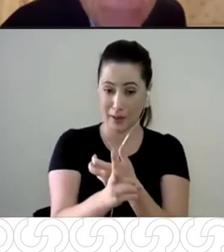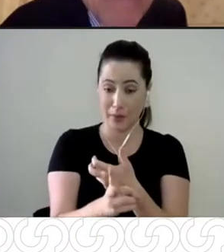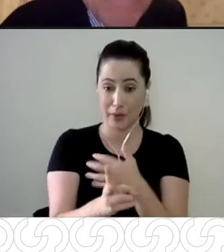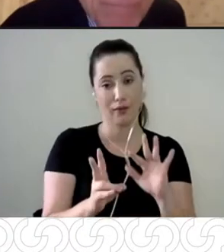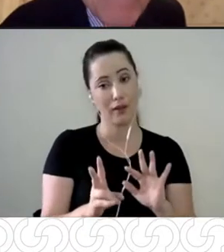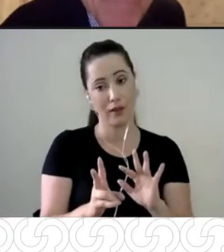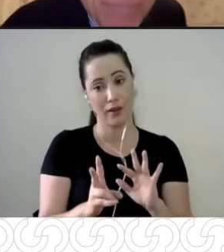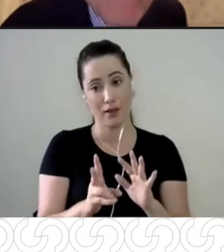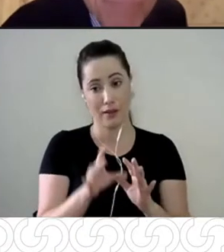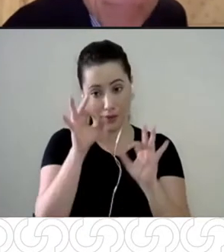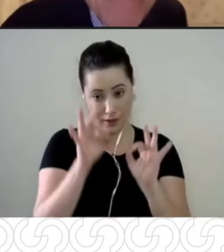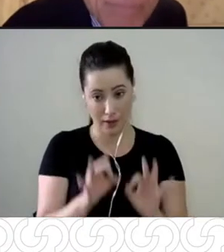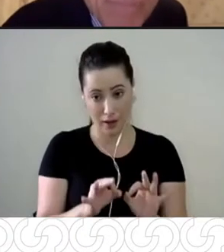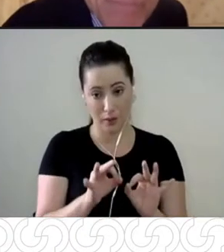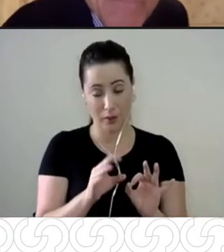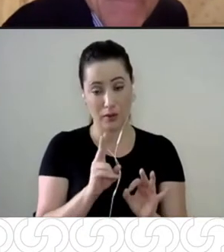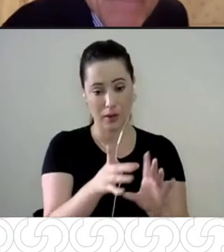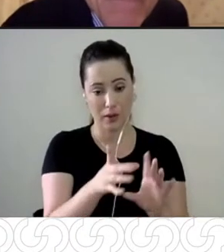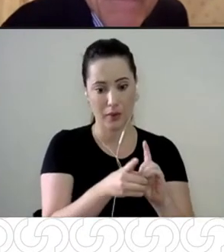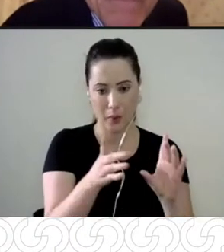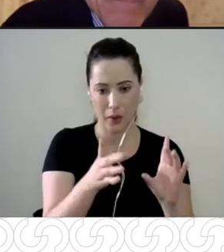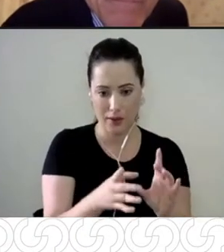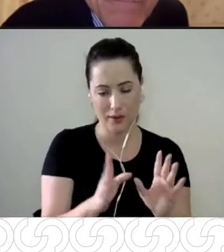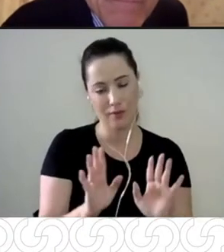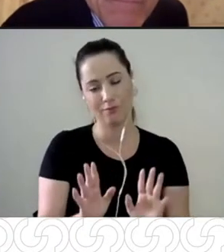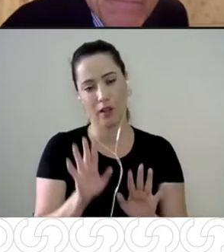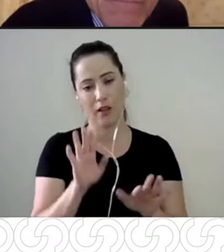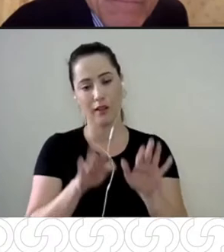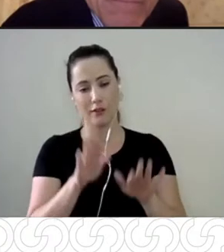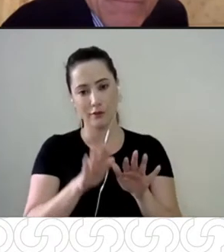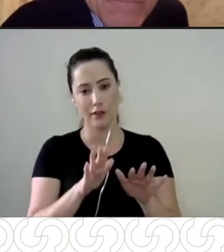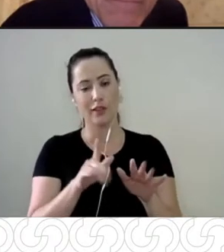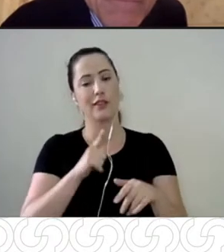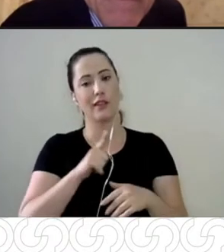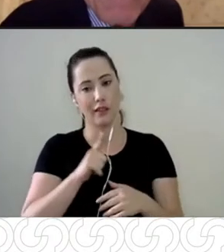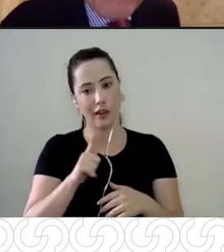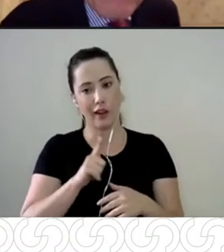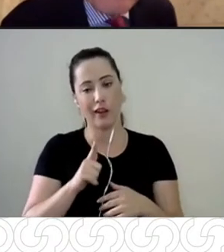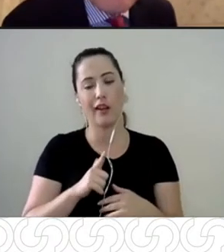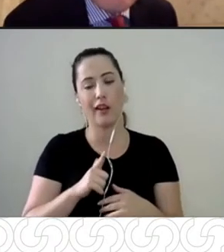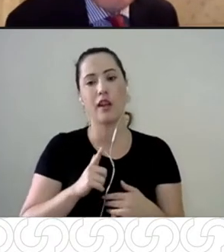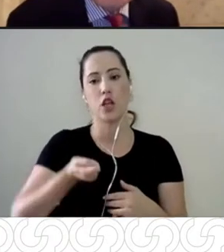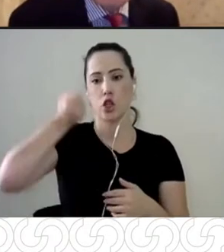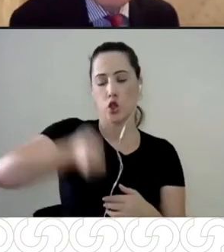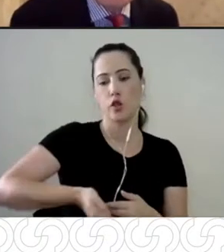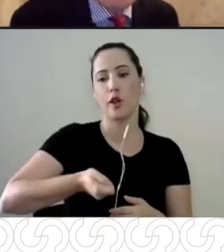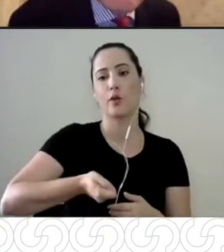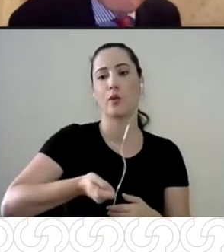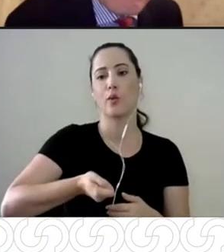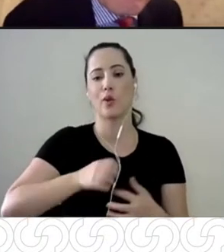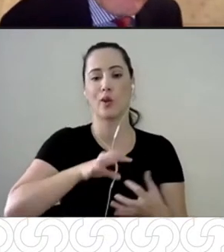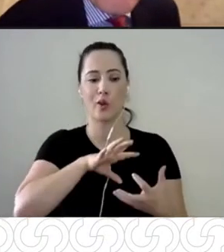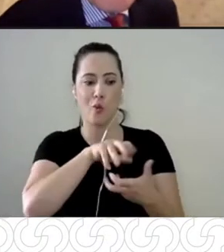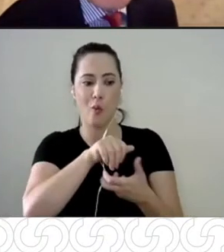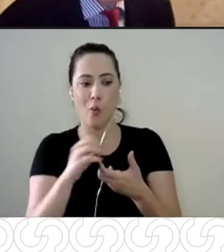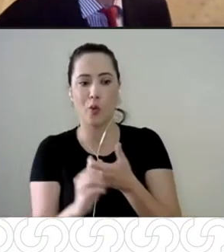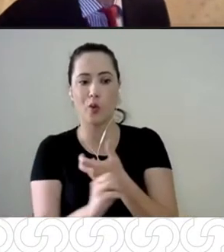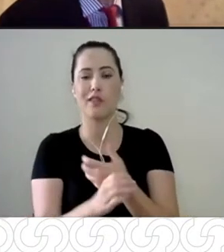Mesmo atualmente, há ditaduras que o mundo ocidental gosta muito, se dá muito bem. Então, o problema não é só esse. Mas,